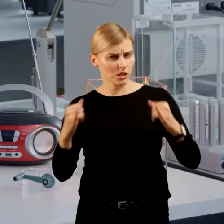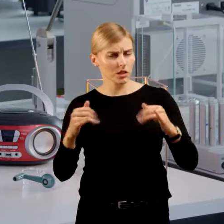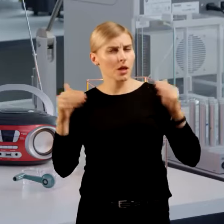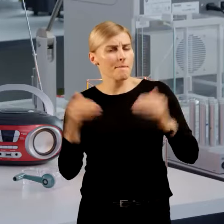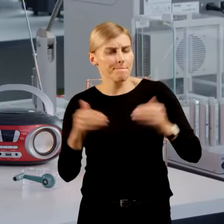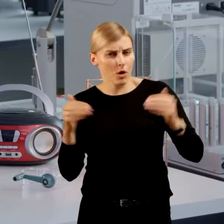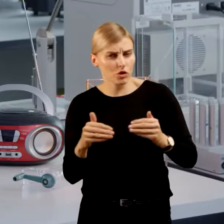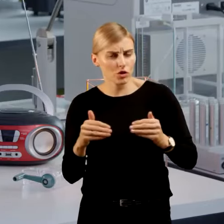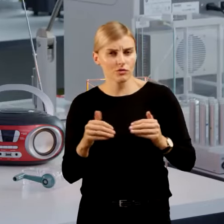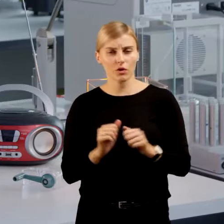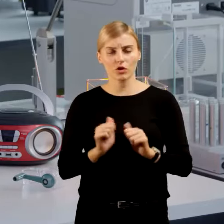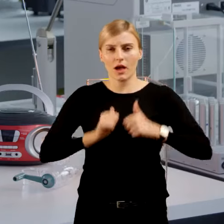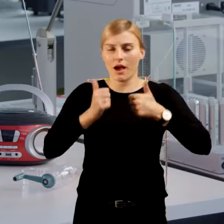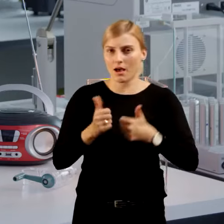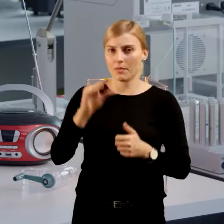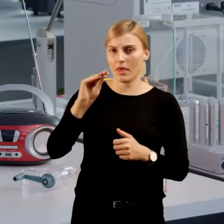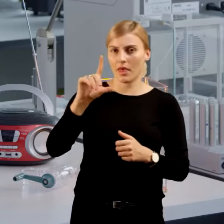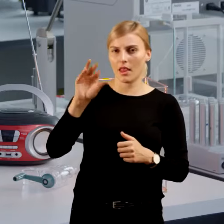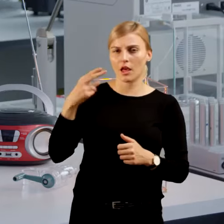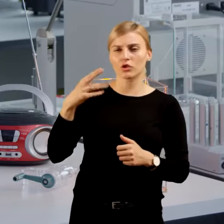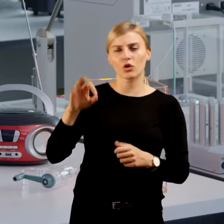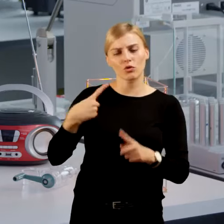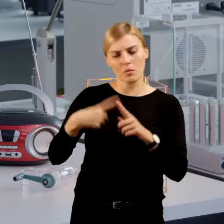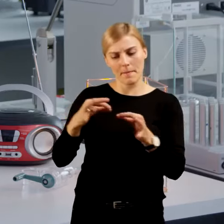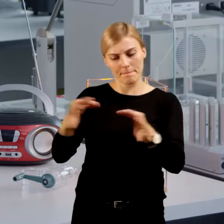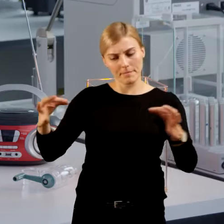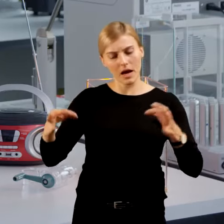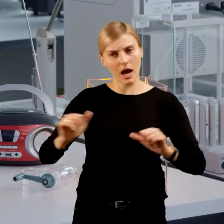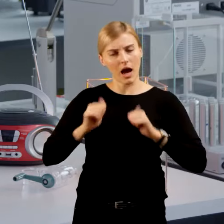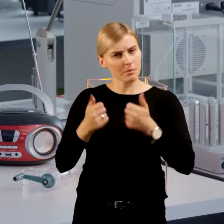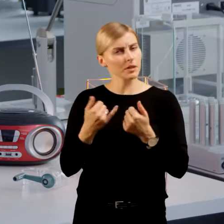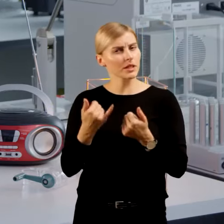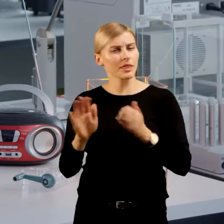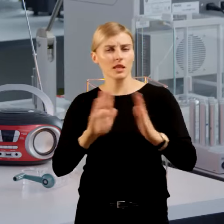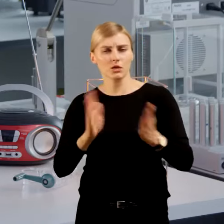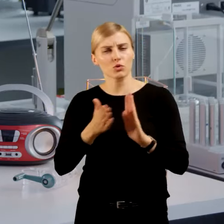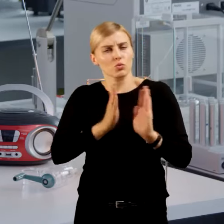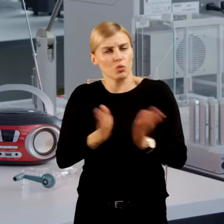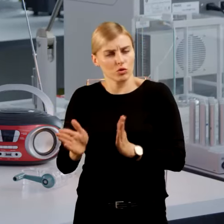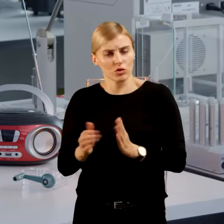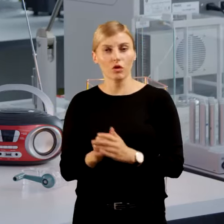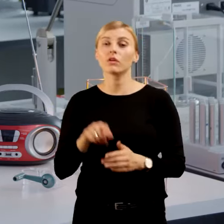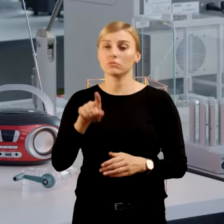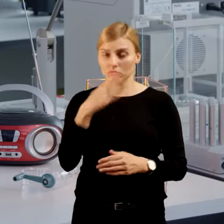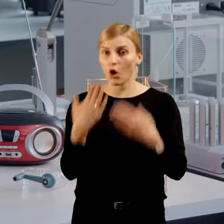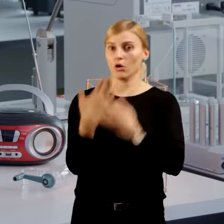możliwość, aby elektrony w przewodzie metalowym poruszały się w sposób uporządkowany? Okazuje się, że tak.